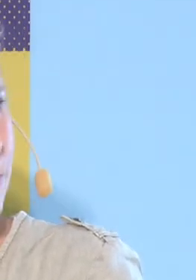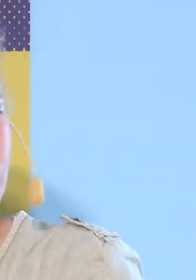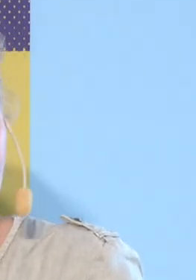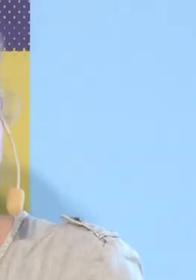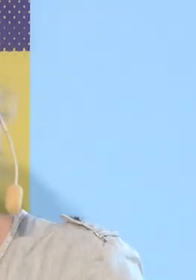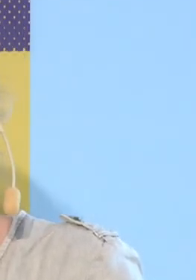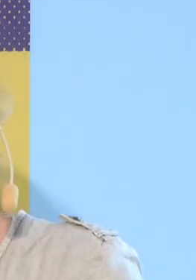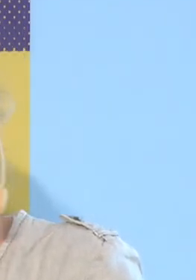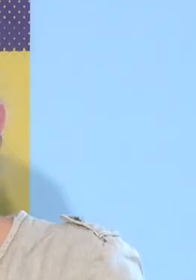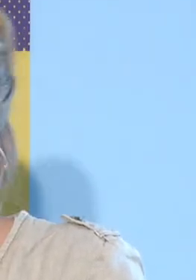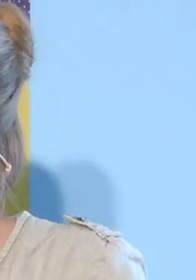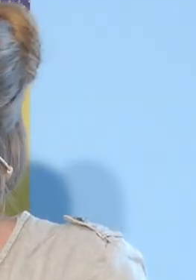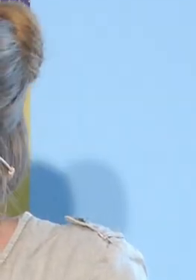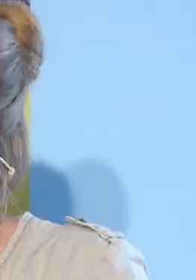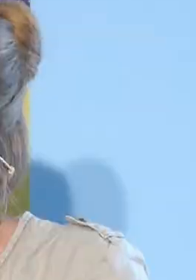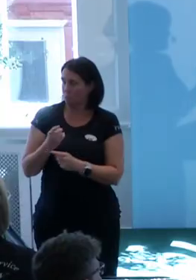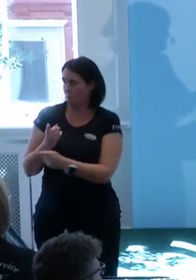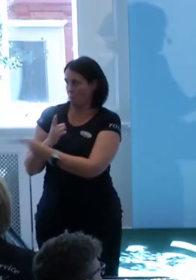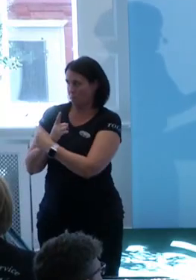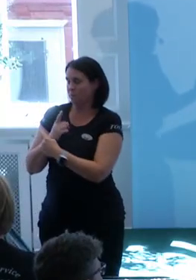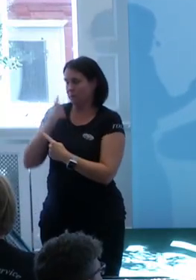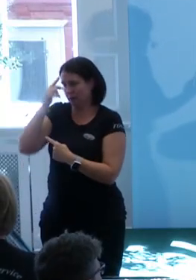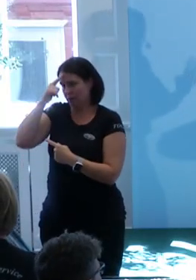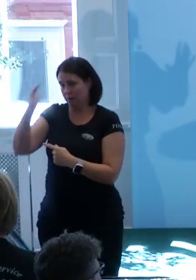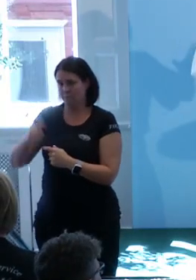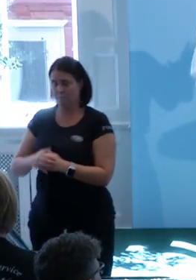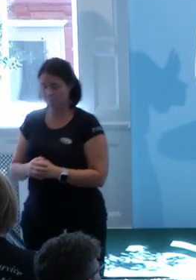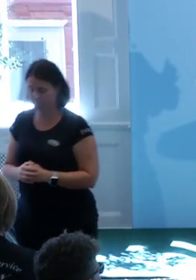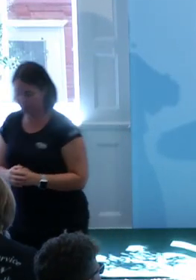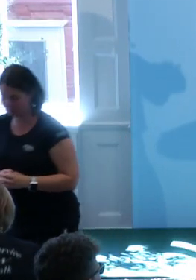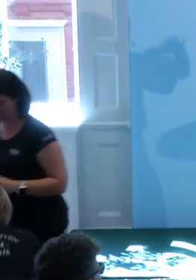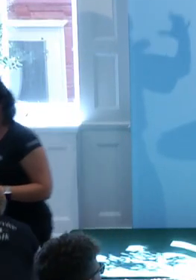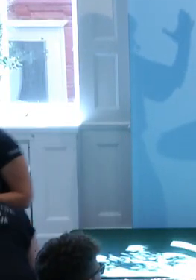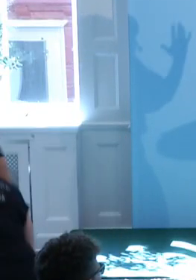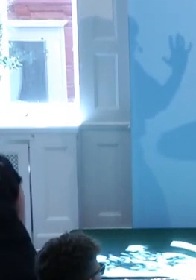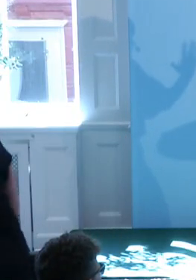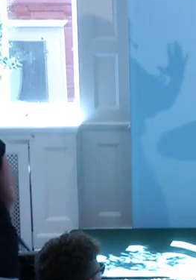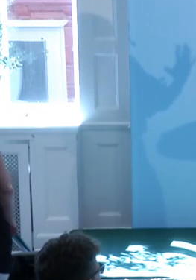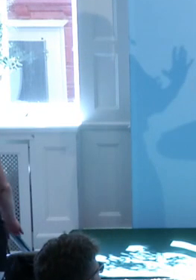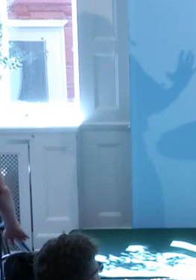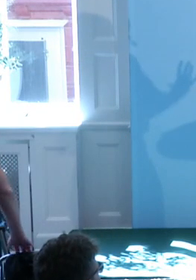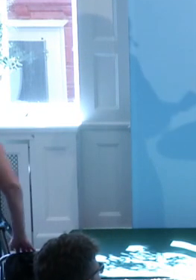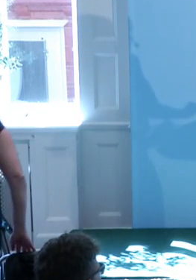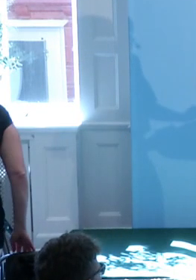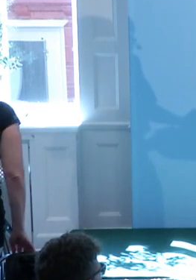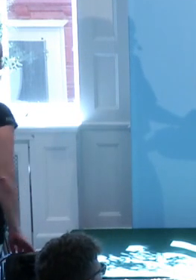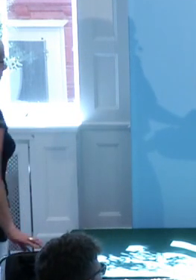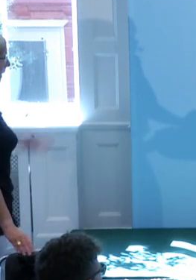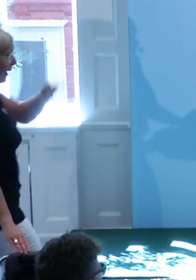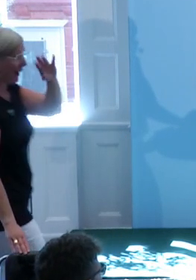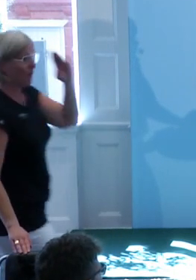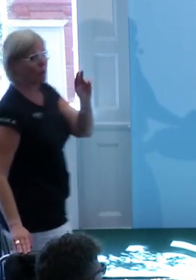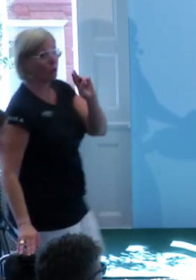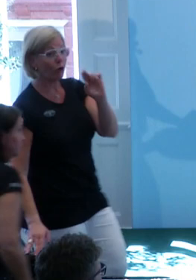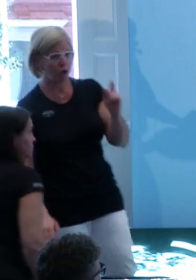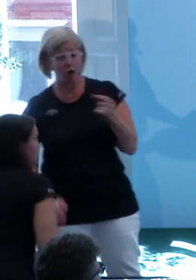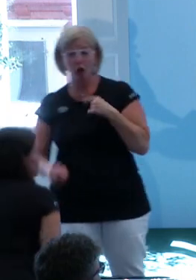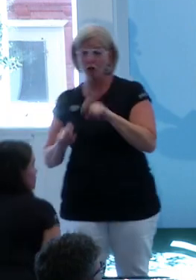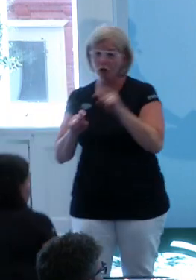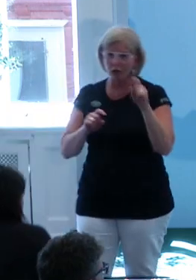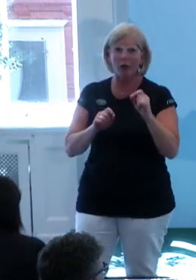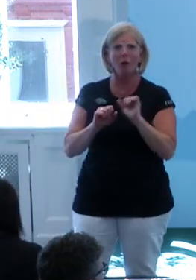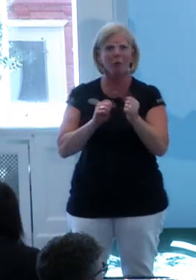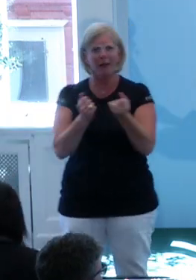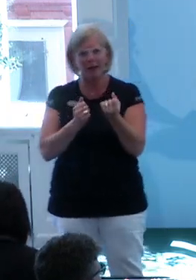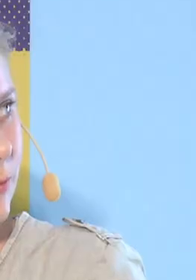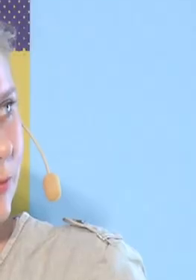är det väldigt rätt det som man tänker. Ja, just det. Så det gamla och det nya och bilar och cyklar och vi måste få allting. Och när det gäller just parkering där man tänker på vilka